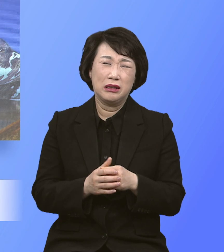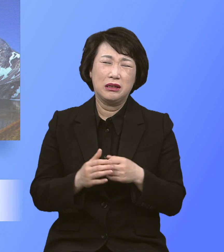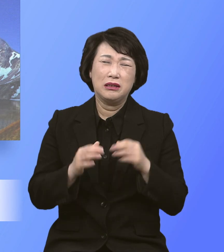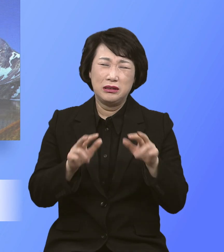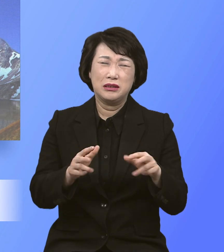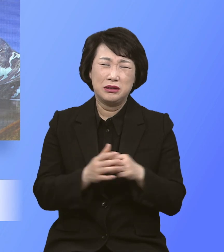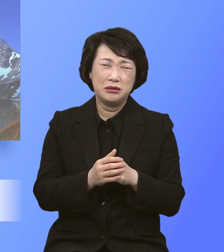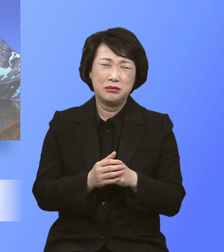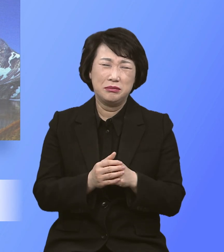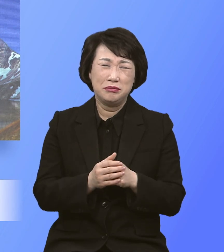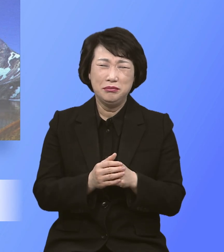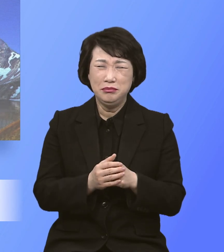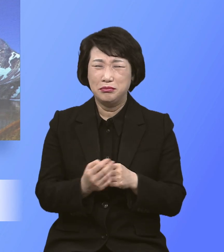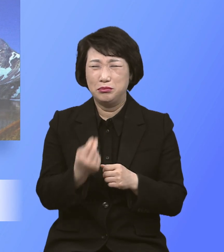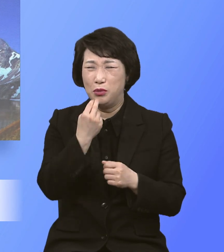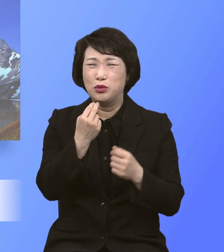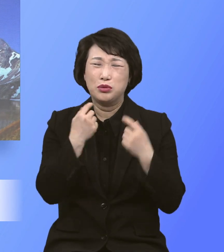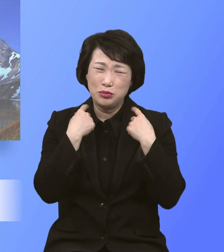가졌는데,